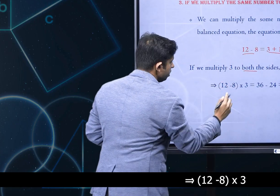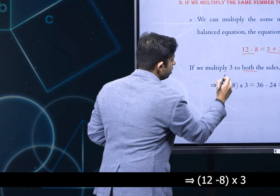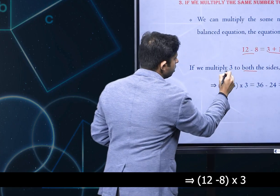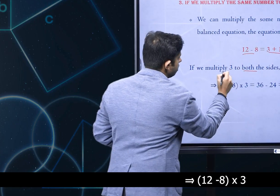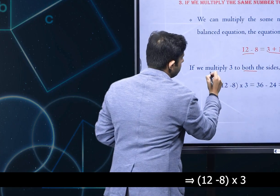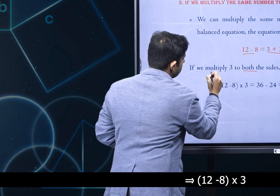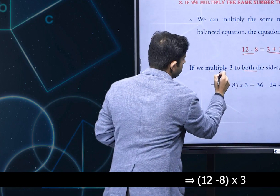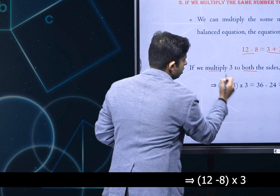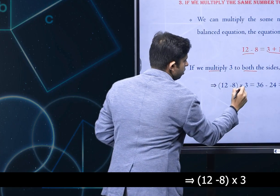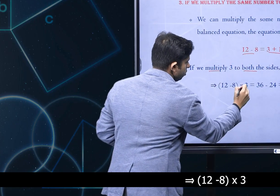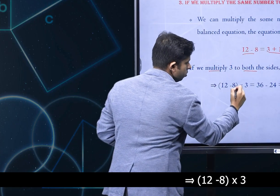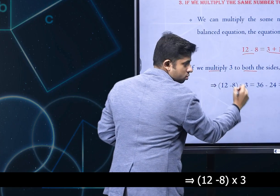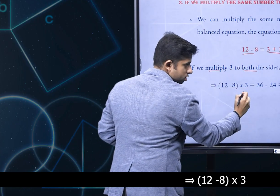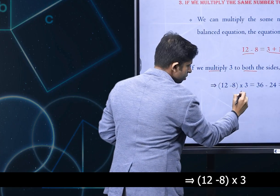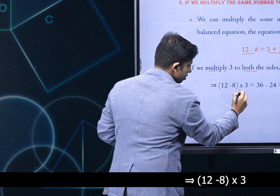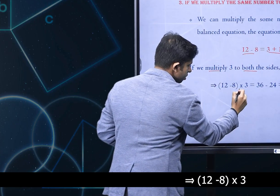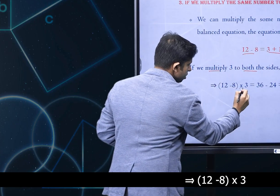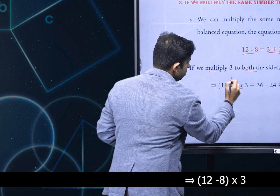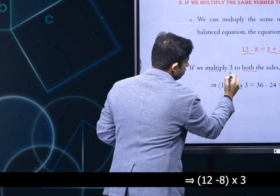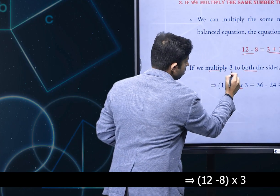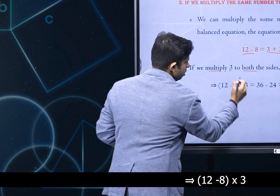12 - 8 × 3